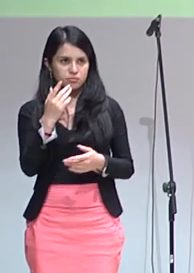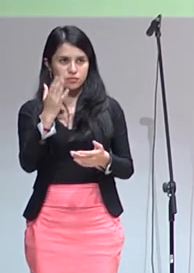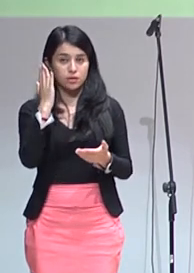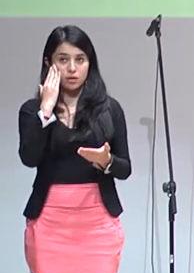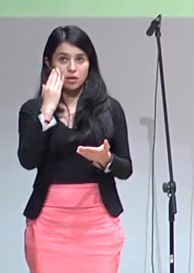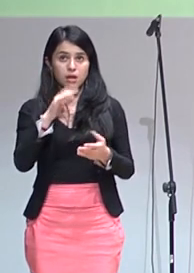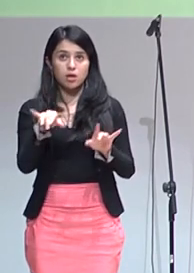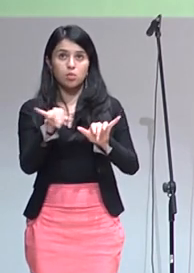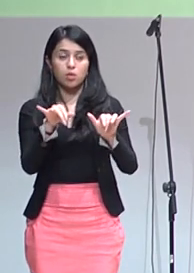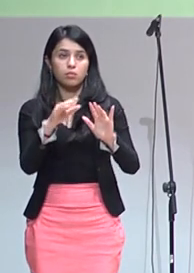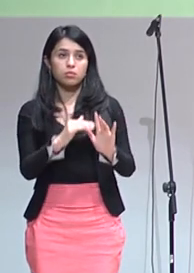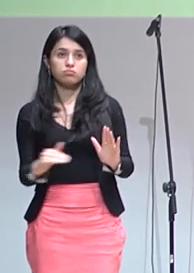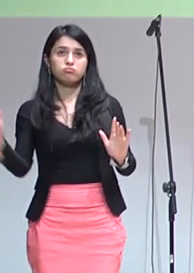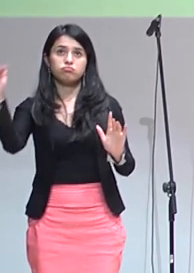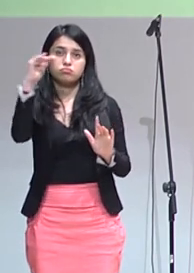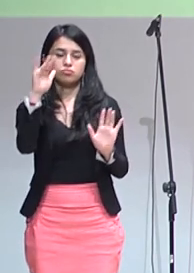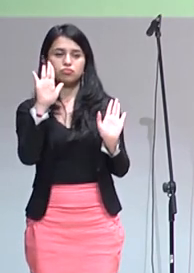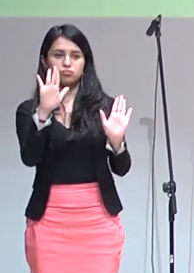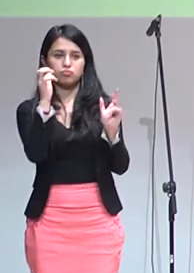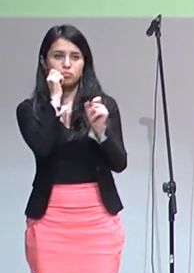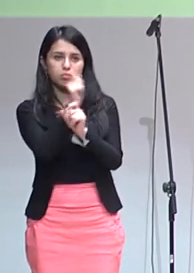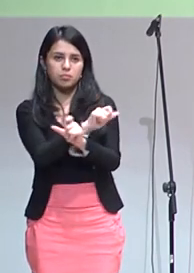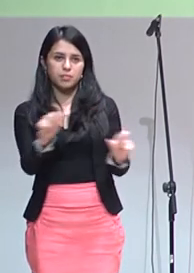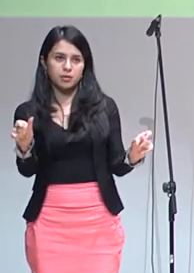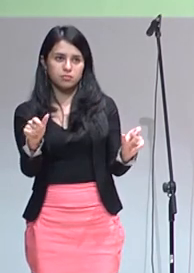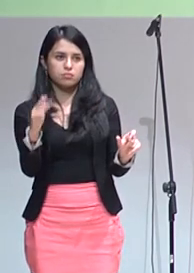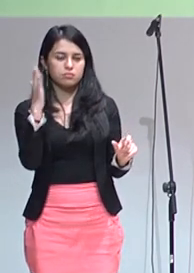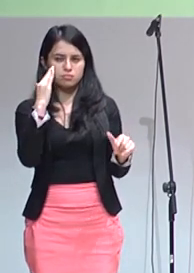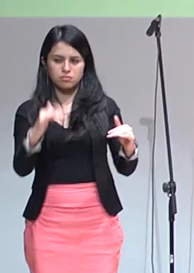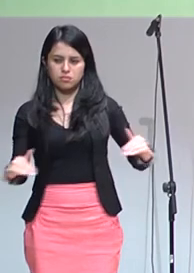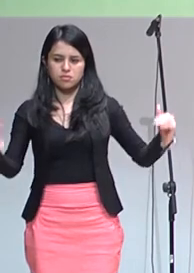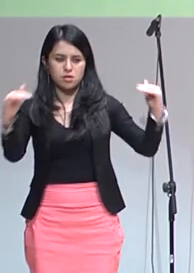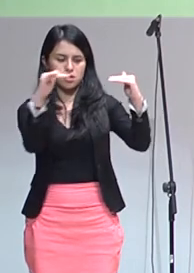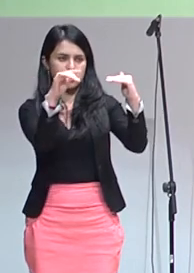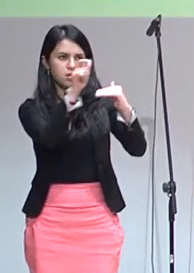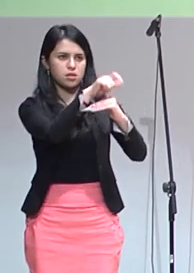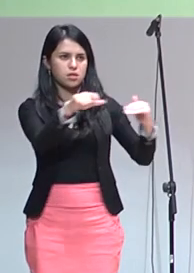eleva un estatus a un ser humano teniendo la misma condición